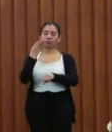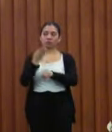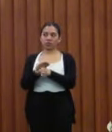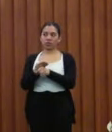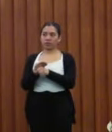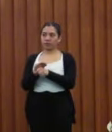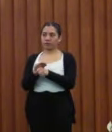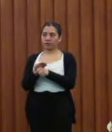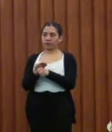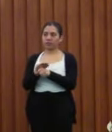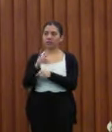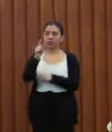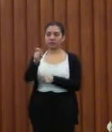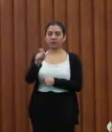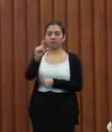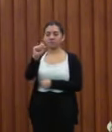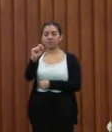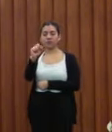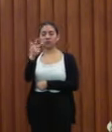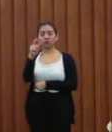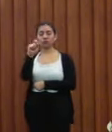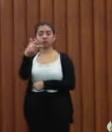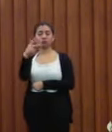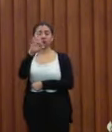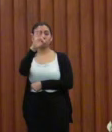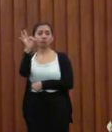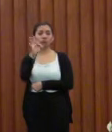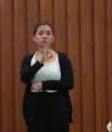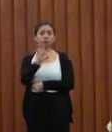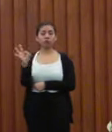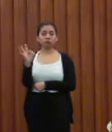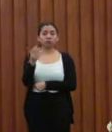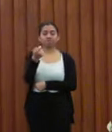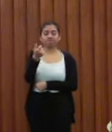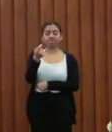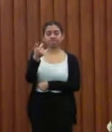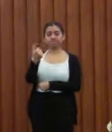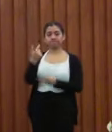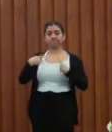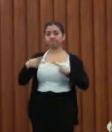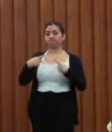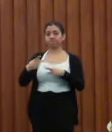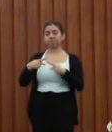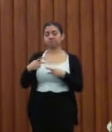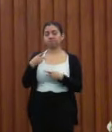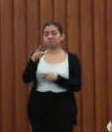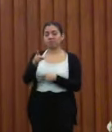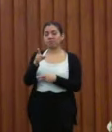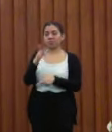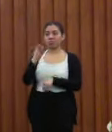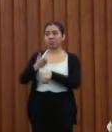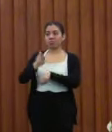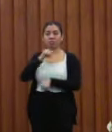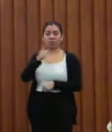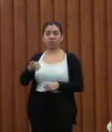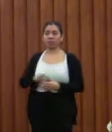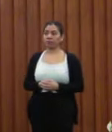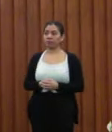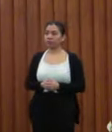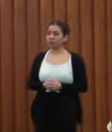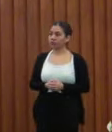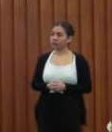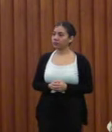la impunidad que existe, ¿no? De la impunidad que existe, porque no sé si traigo esta lámina, no la